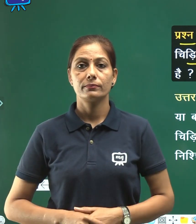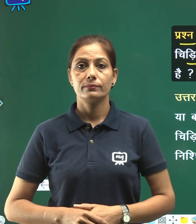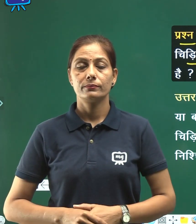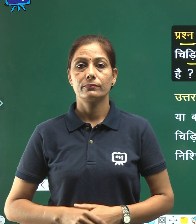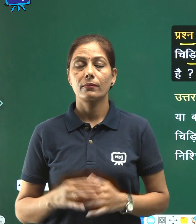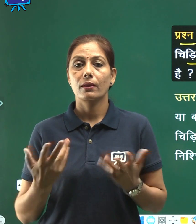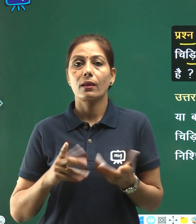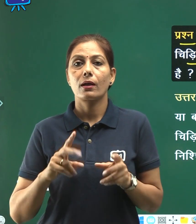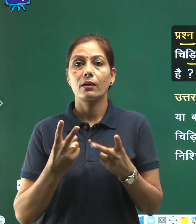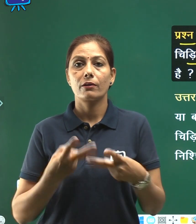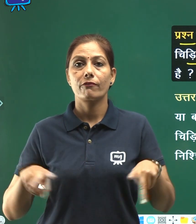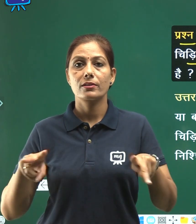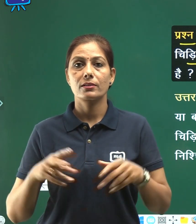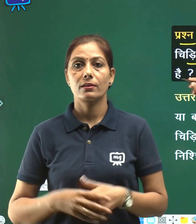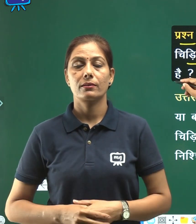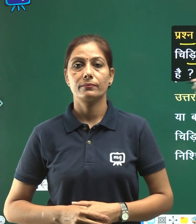क्या अंतर है?